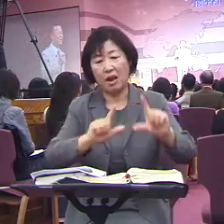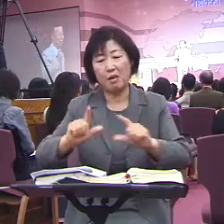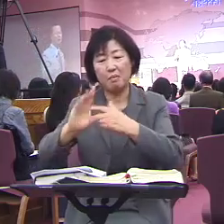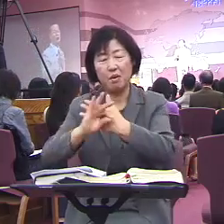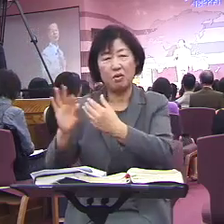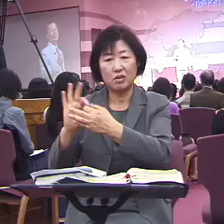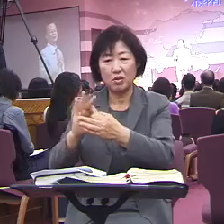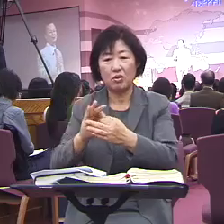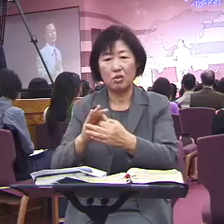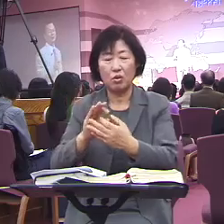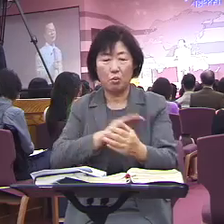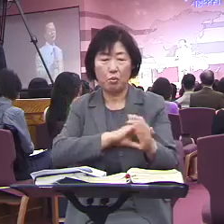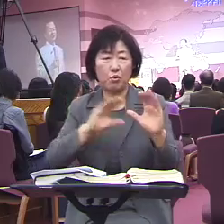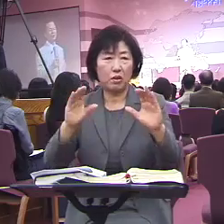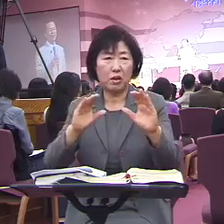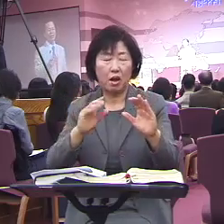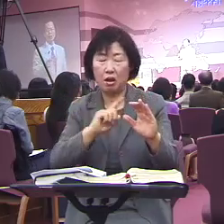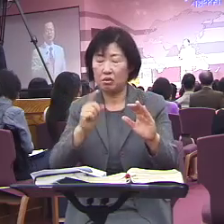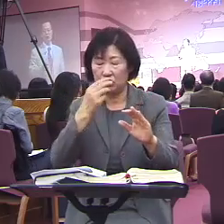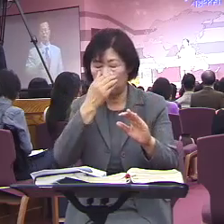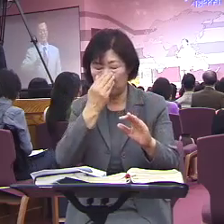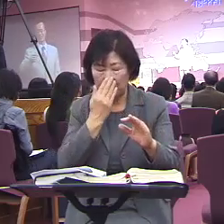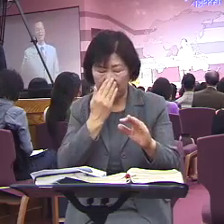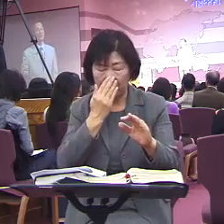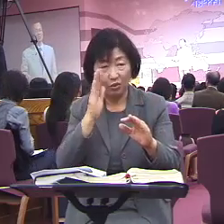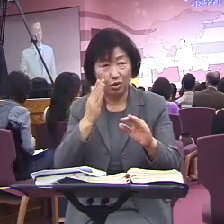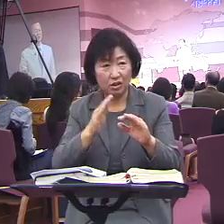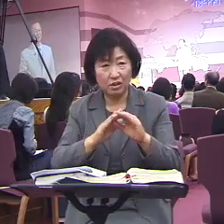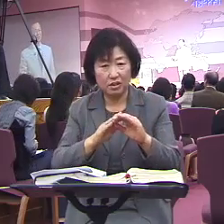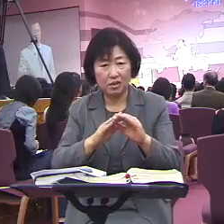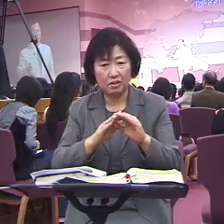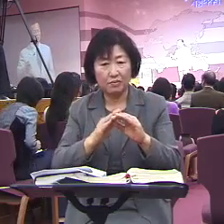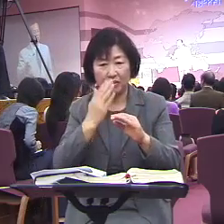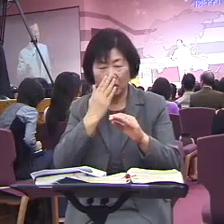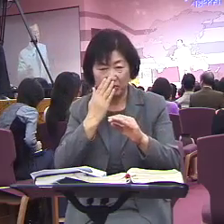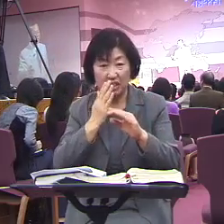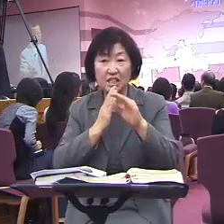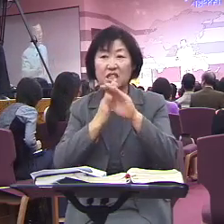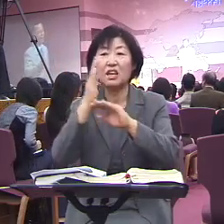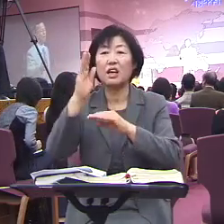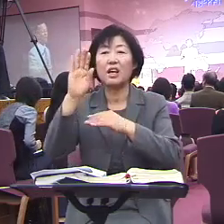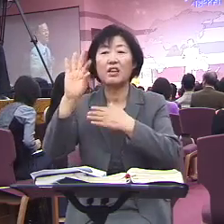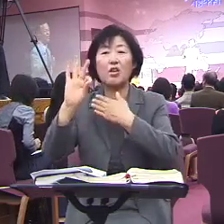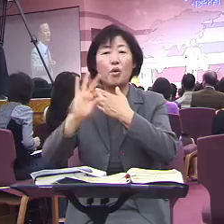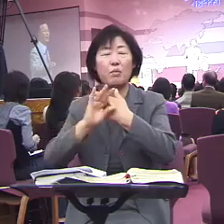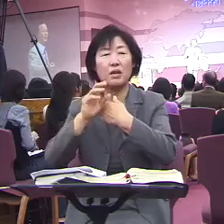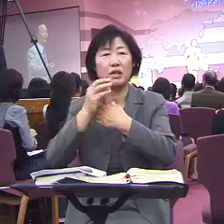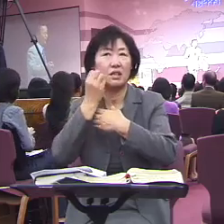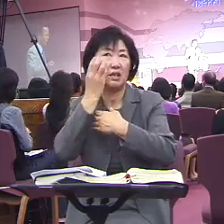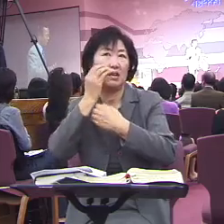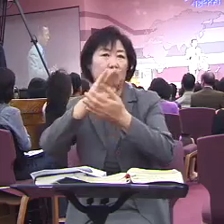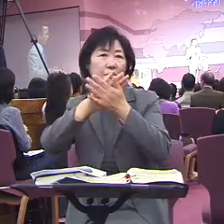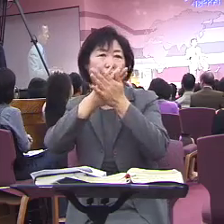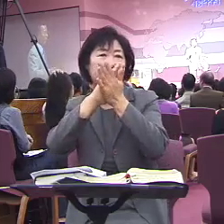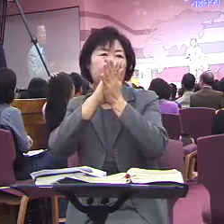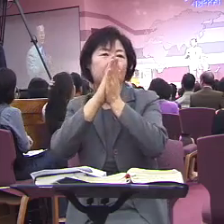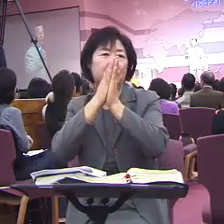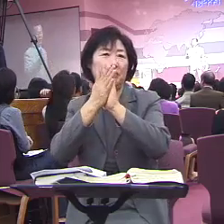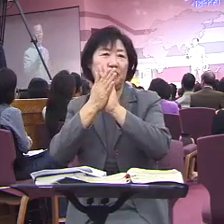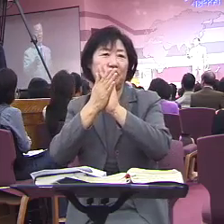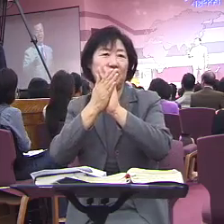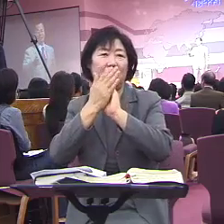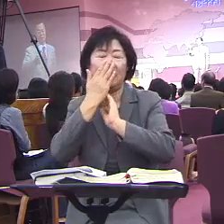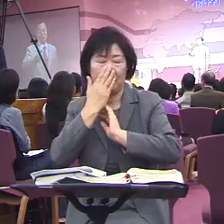굉장히 겸손해진 거예요. 근데 이 겸손이 너무나 지나치다 보면 이게 이것도 이상하게 변하는데요.